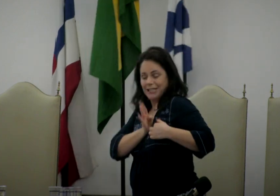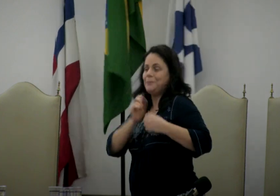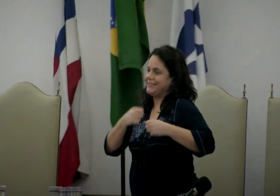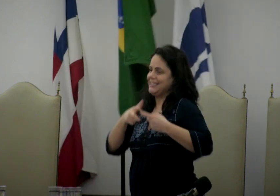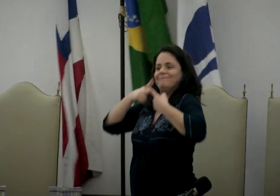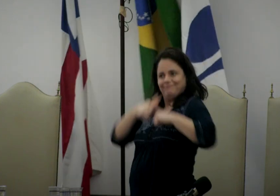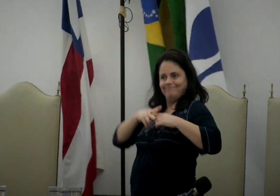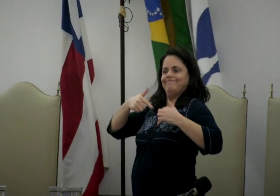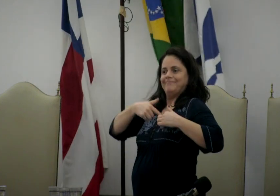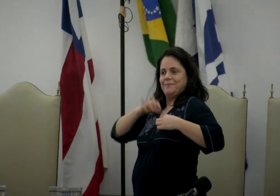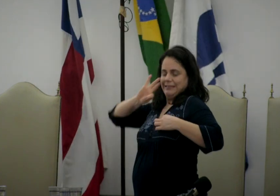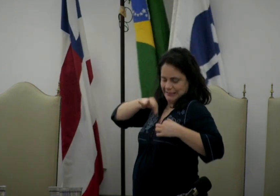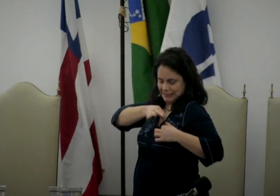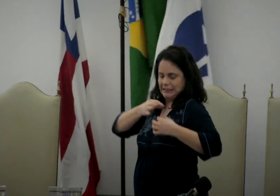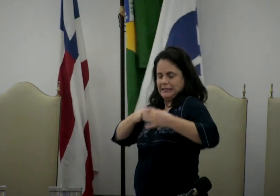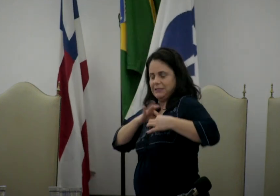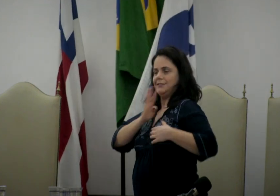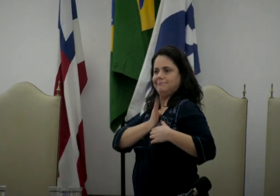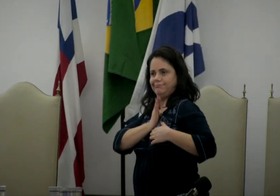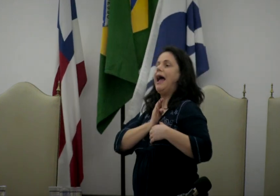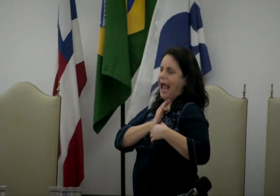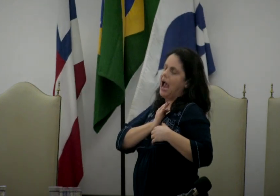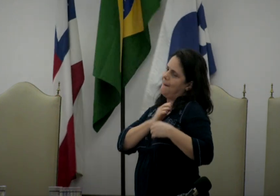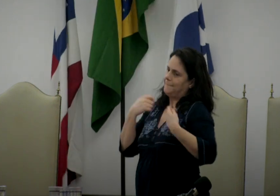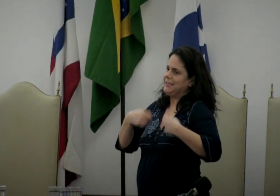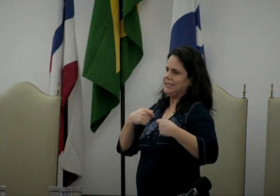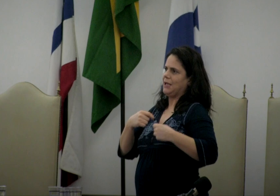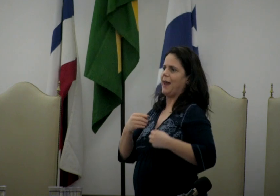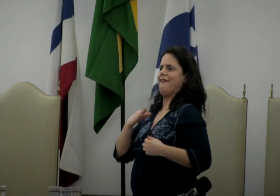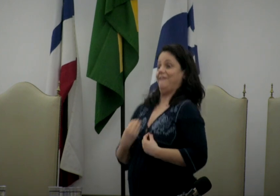morra, para que a pessoa não venha a falecer,